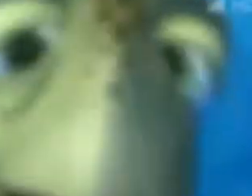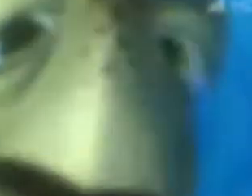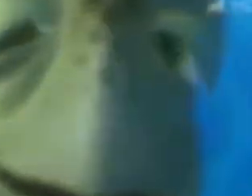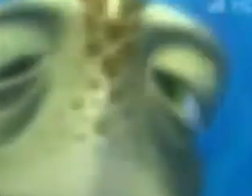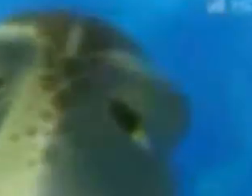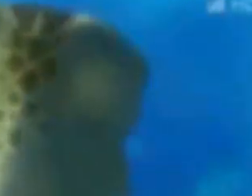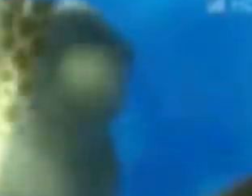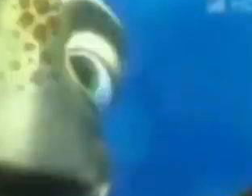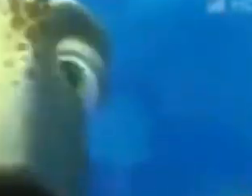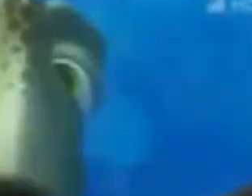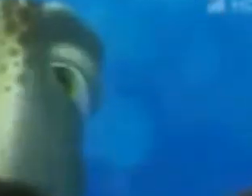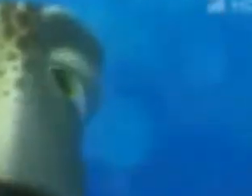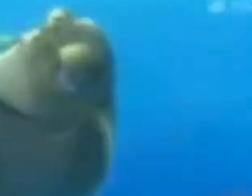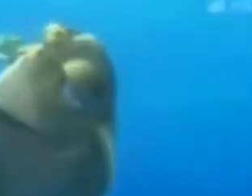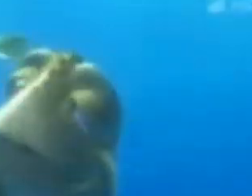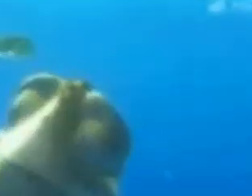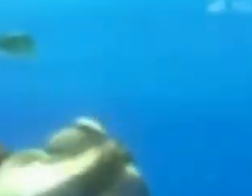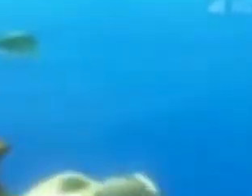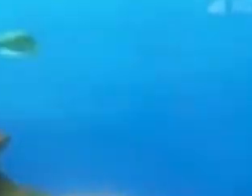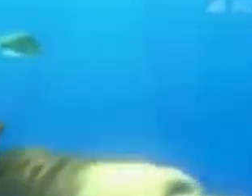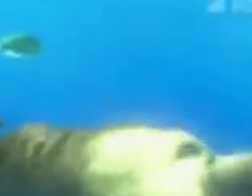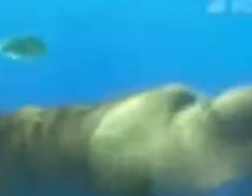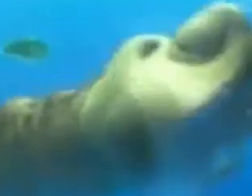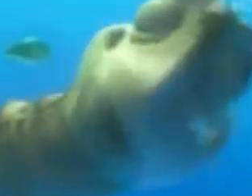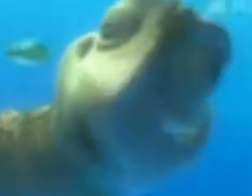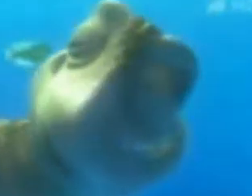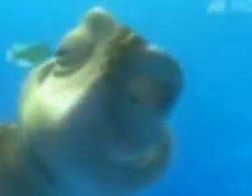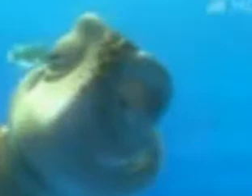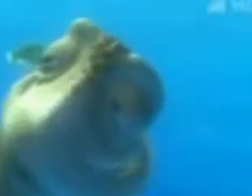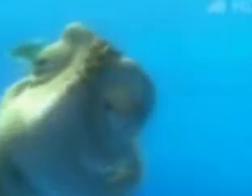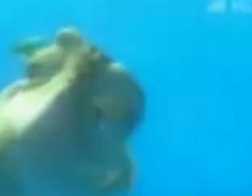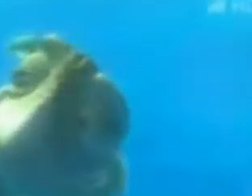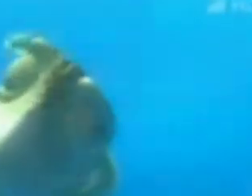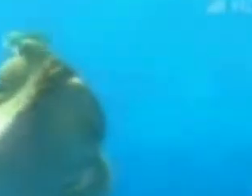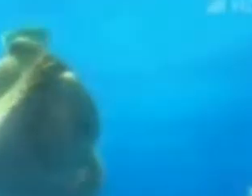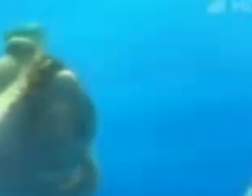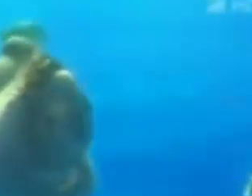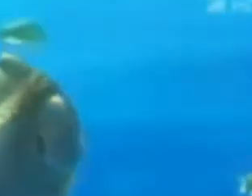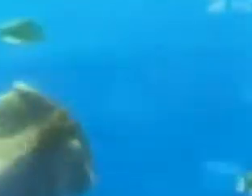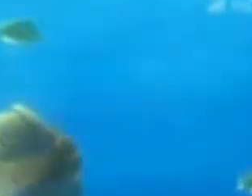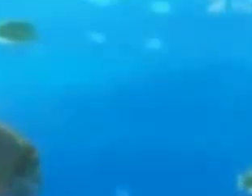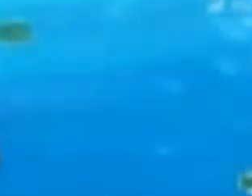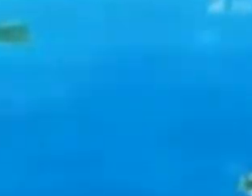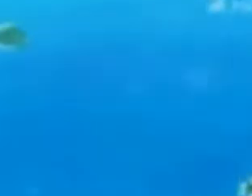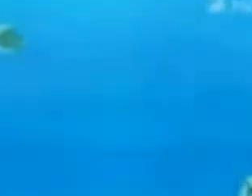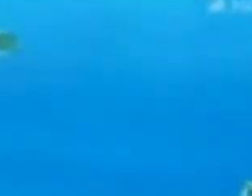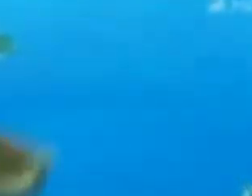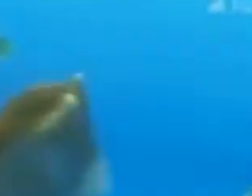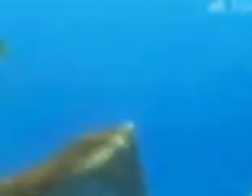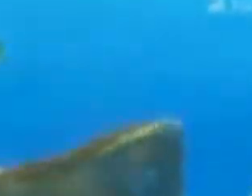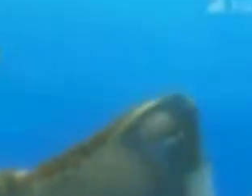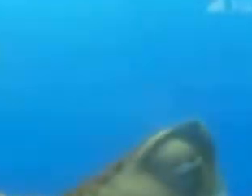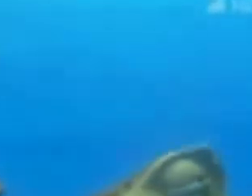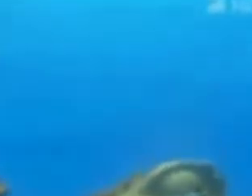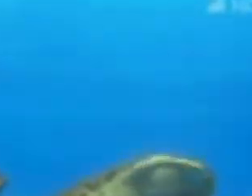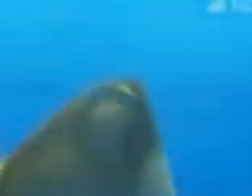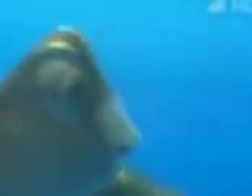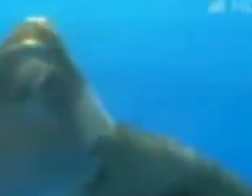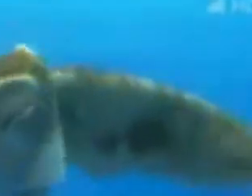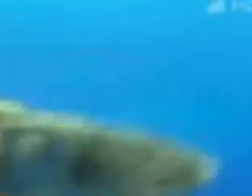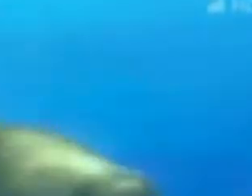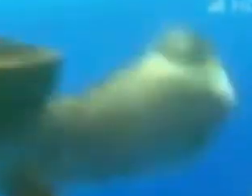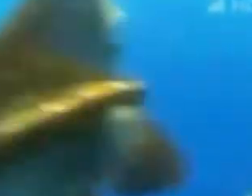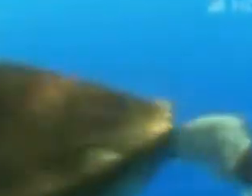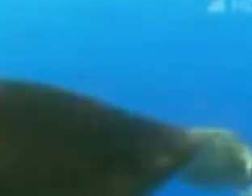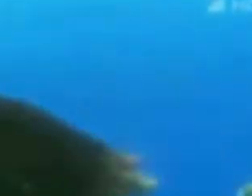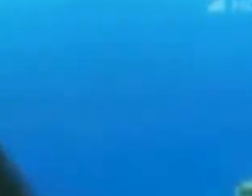tá vivo? E aí, irmão? O que aconteceu? Ah, eu vi tudo, irmão. Primeiro tu